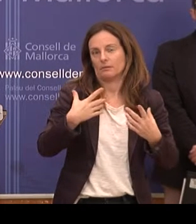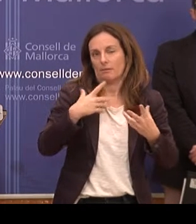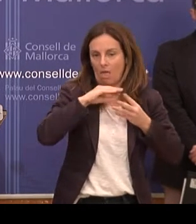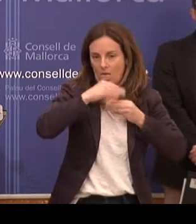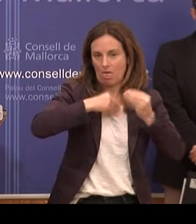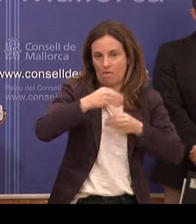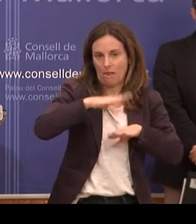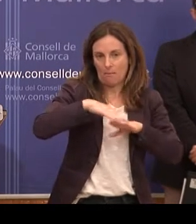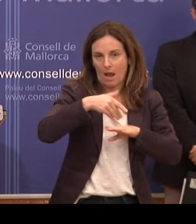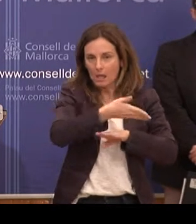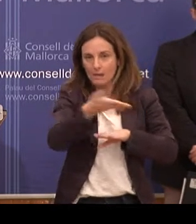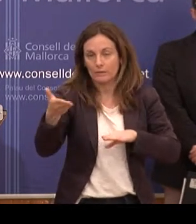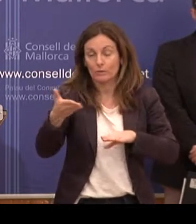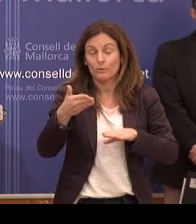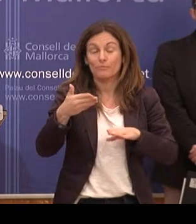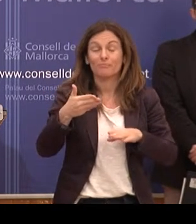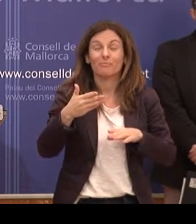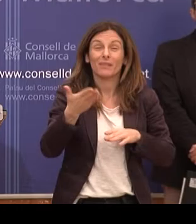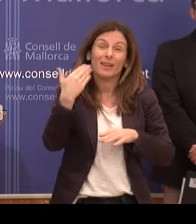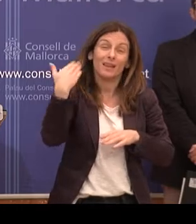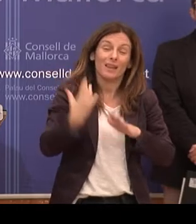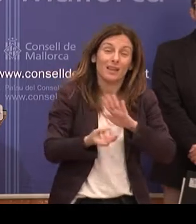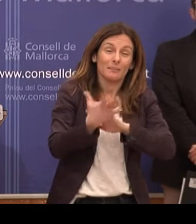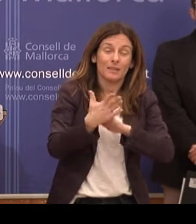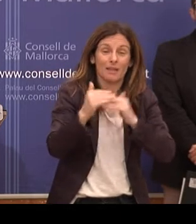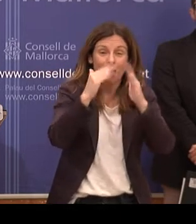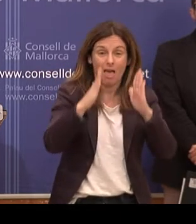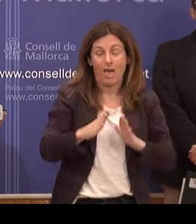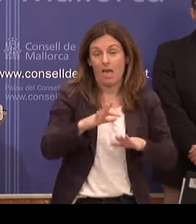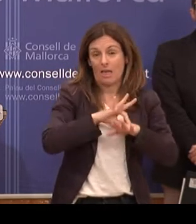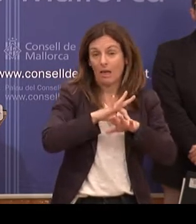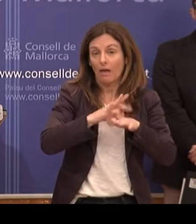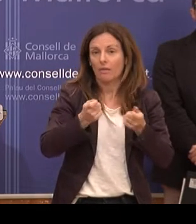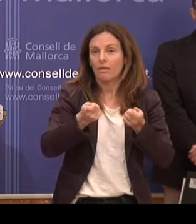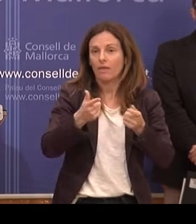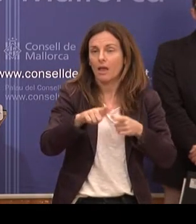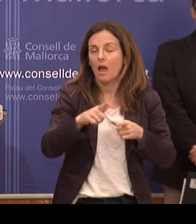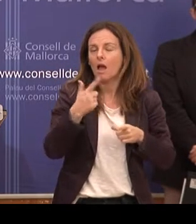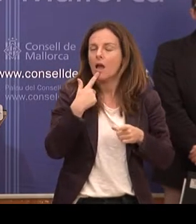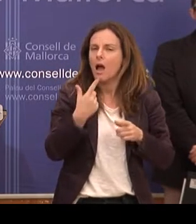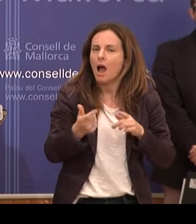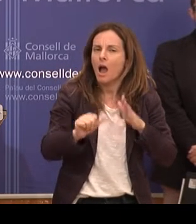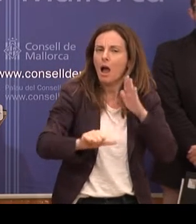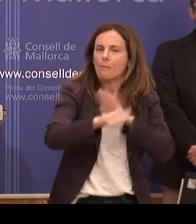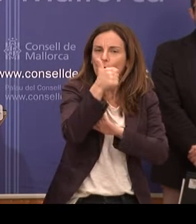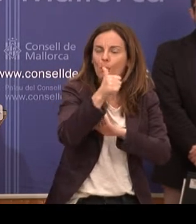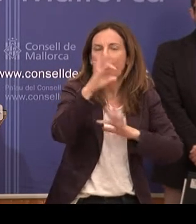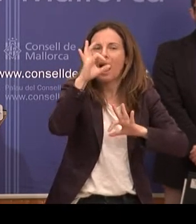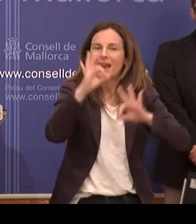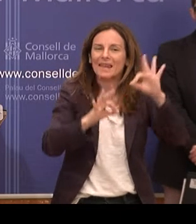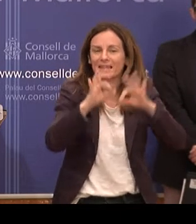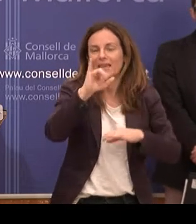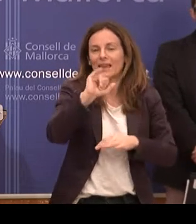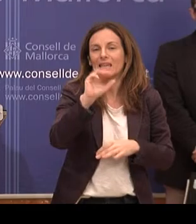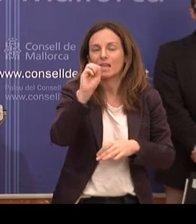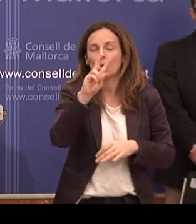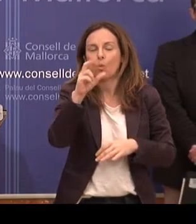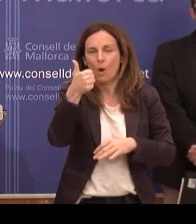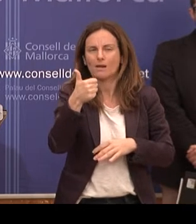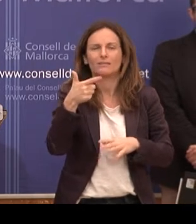2009, com tot se veu. Ja cap a final d'any comença les seves tasques i comença a tramitar